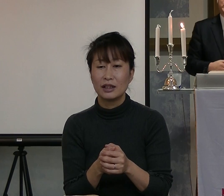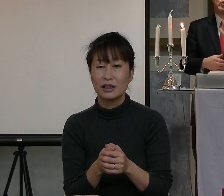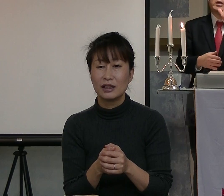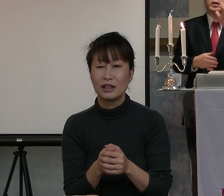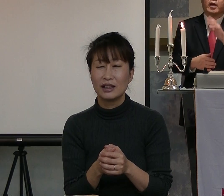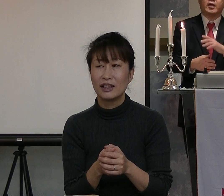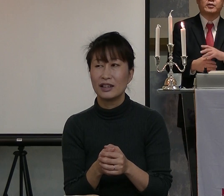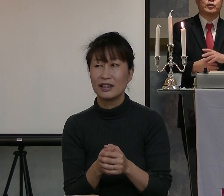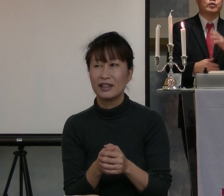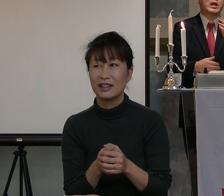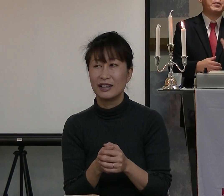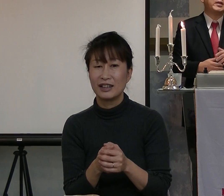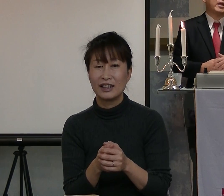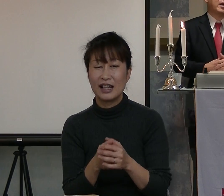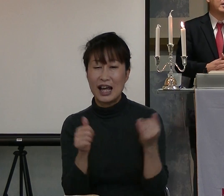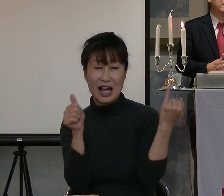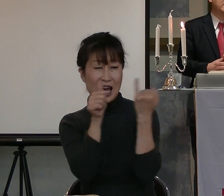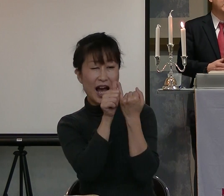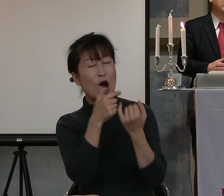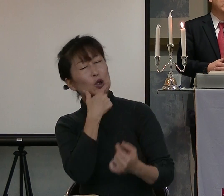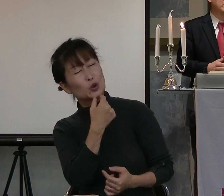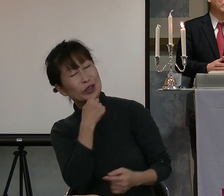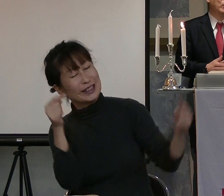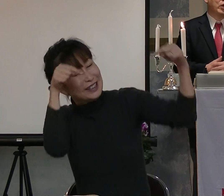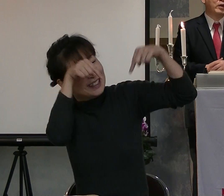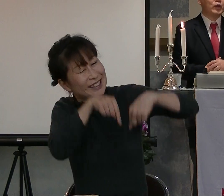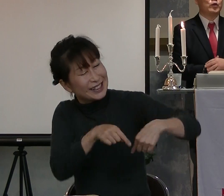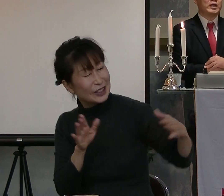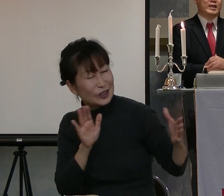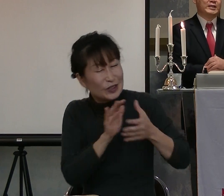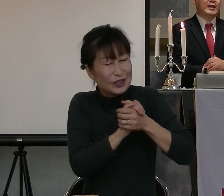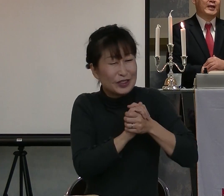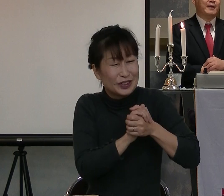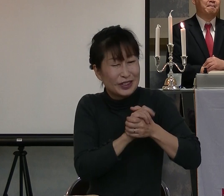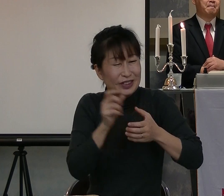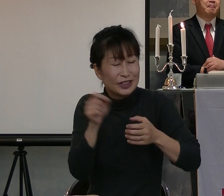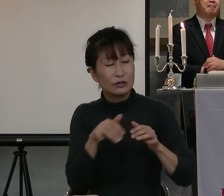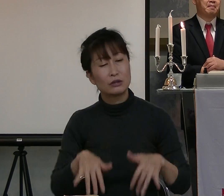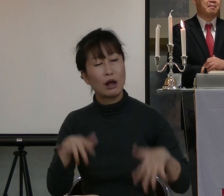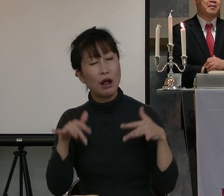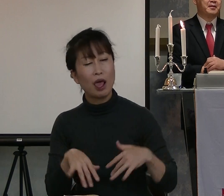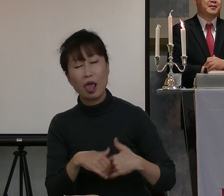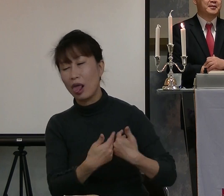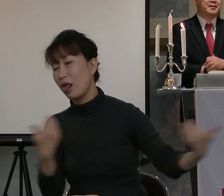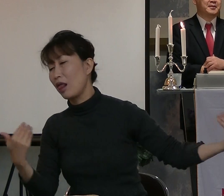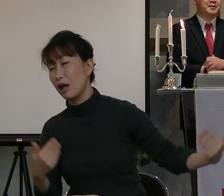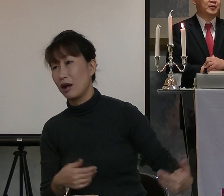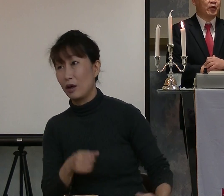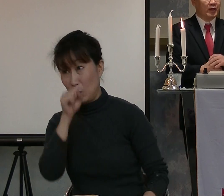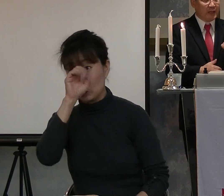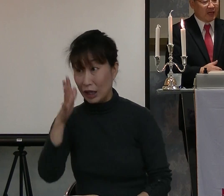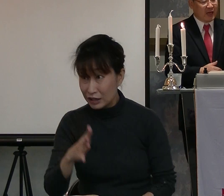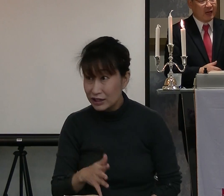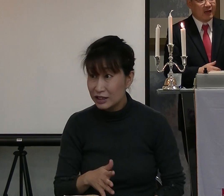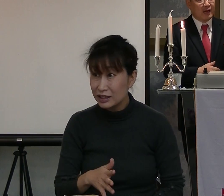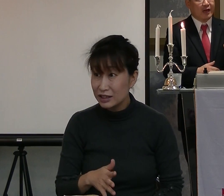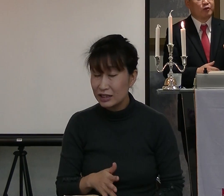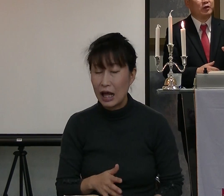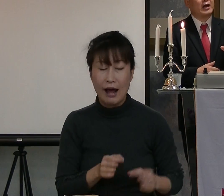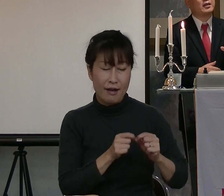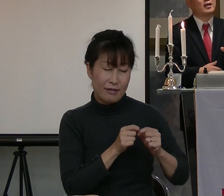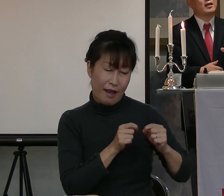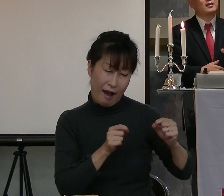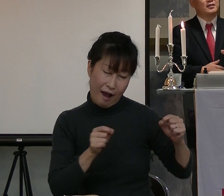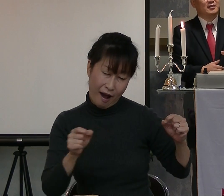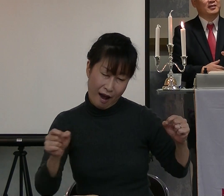すぐ熱くなってすぐ冷めたら、これは良くないですね。これは長く